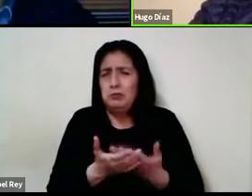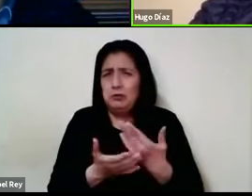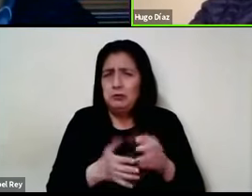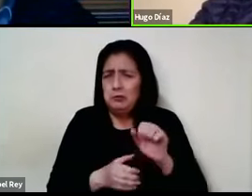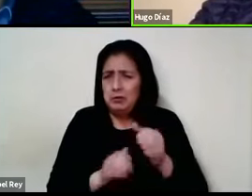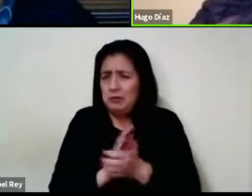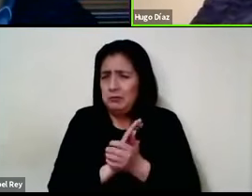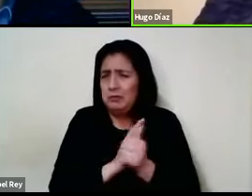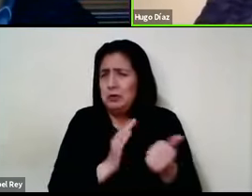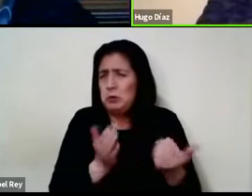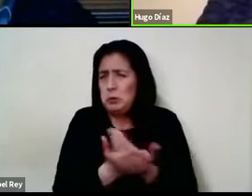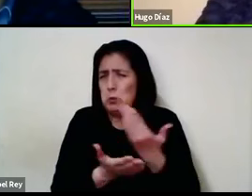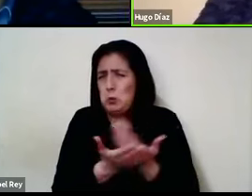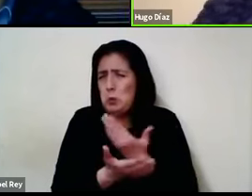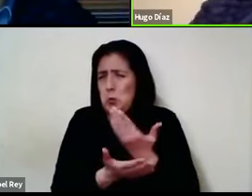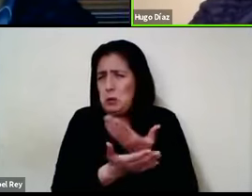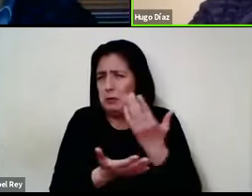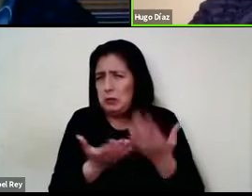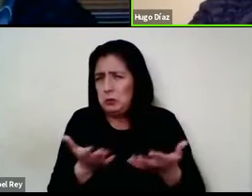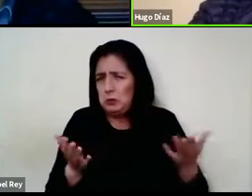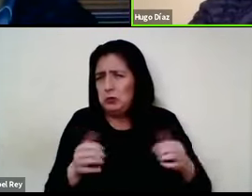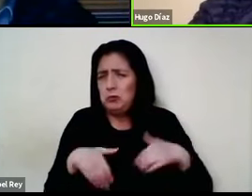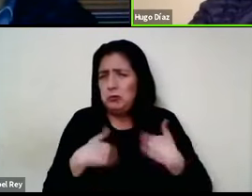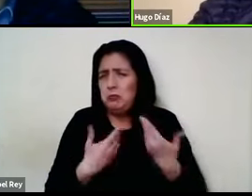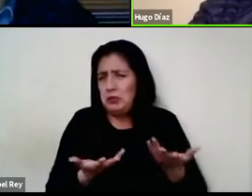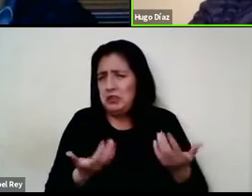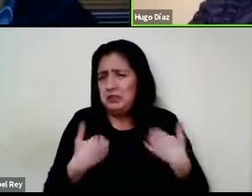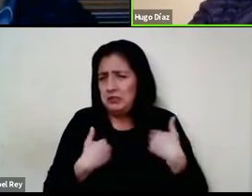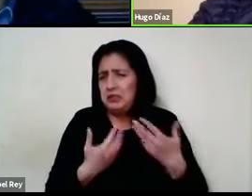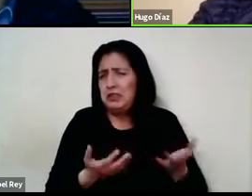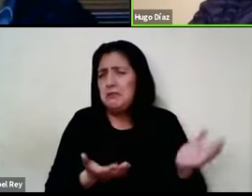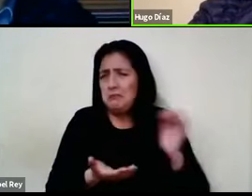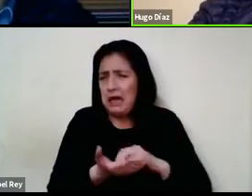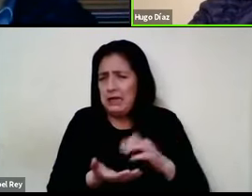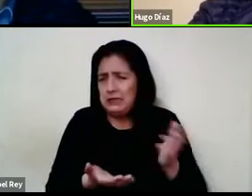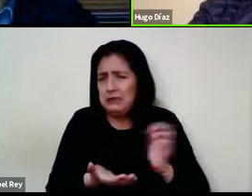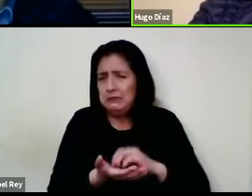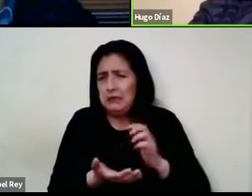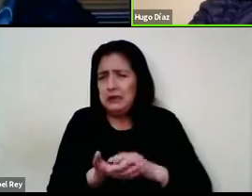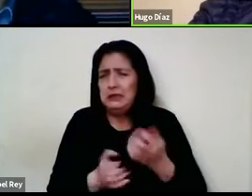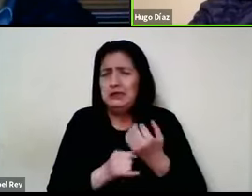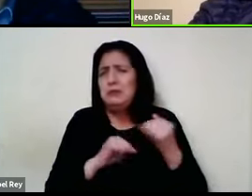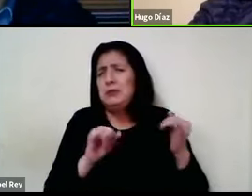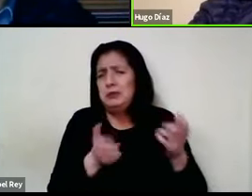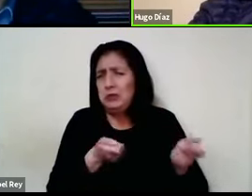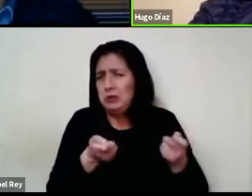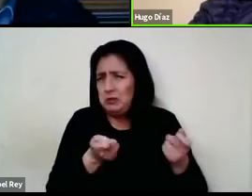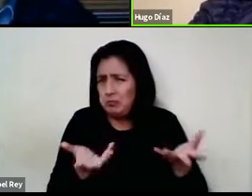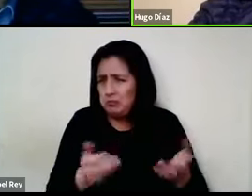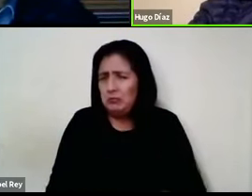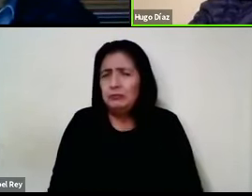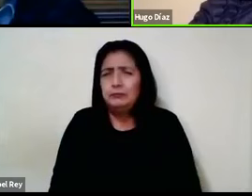capacidad innovadora uno puede tener mayor autonomía y gestión?